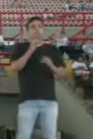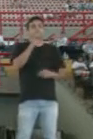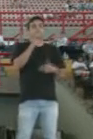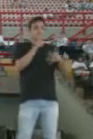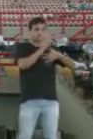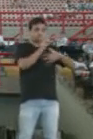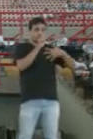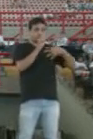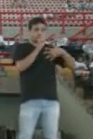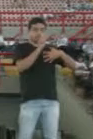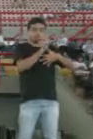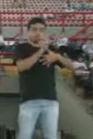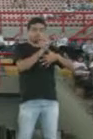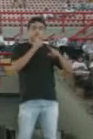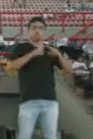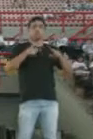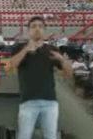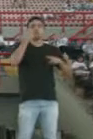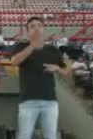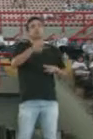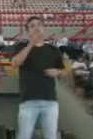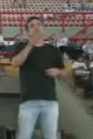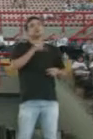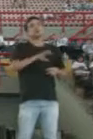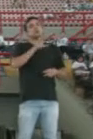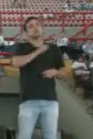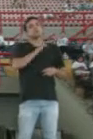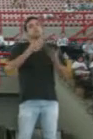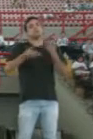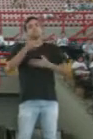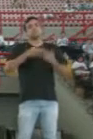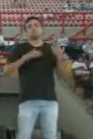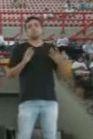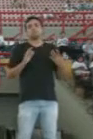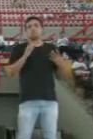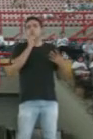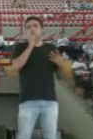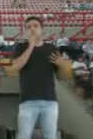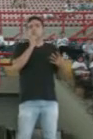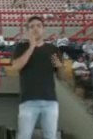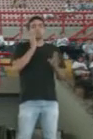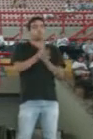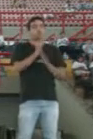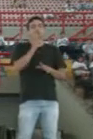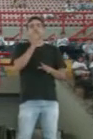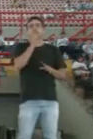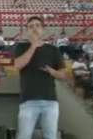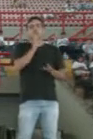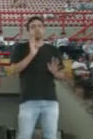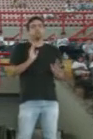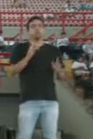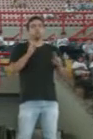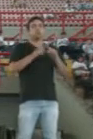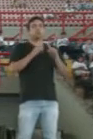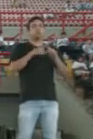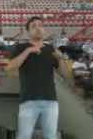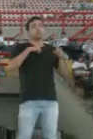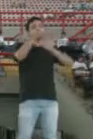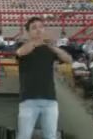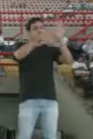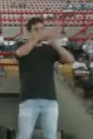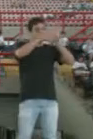A, porque fala de um relacionamento amoroso? Não, não é por isso que é literário. Porque tem texto